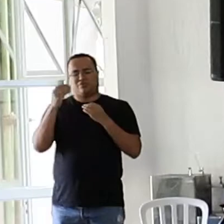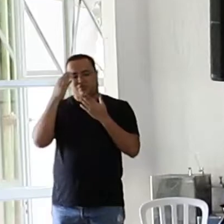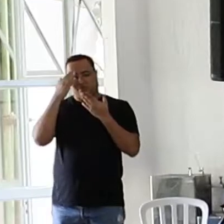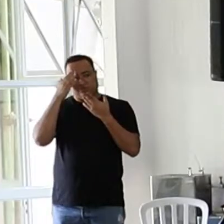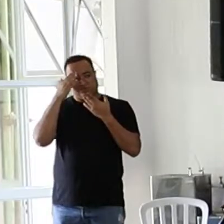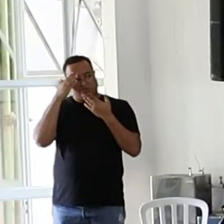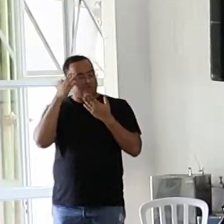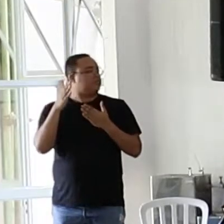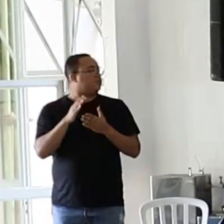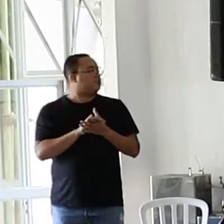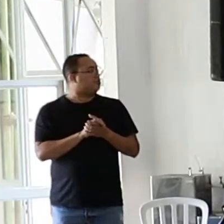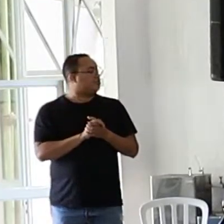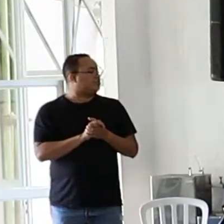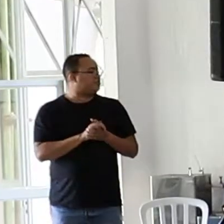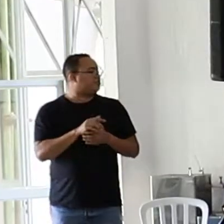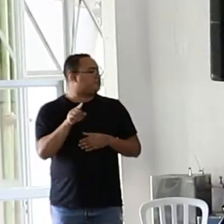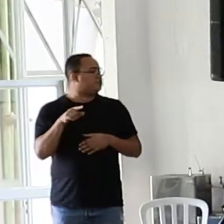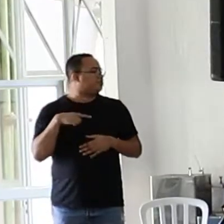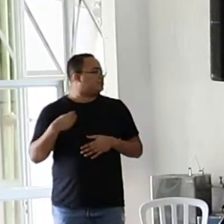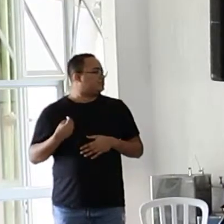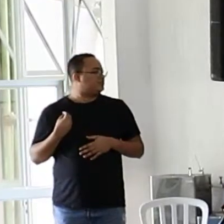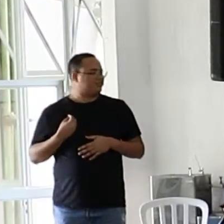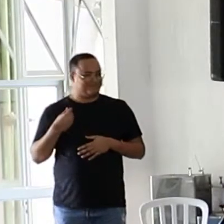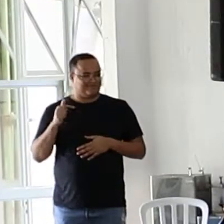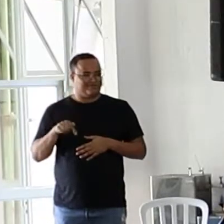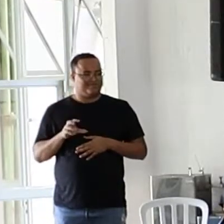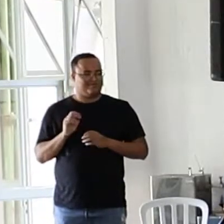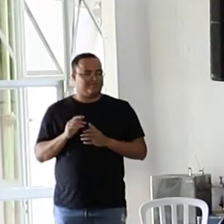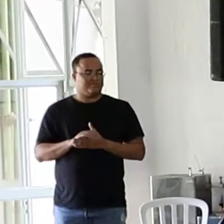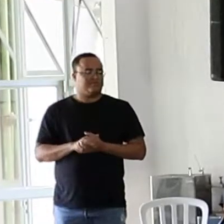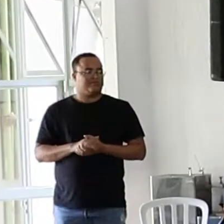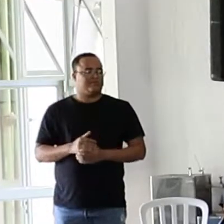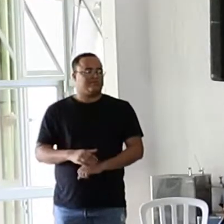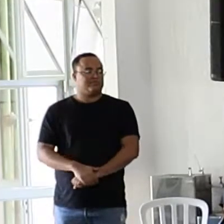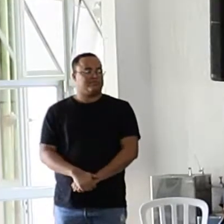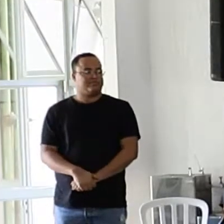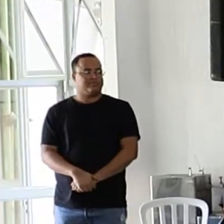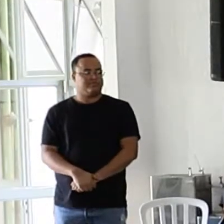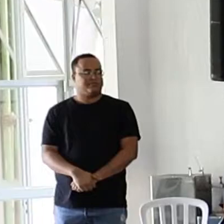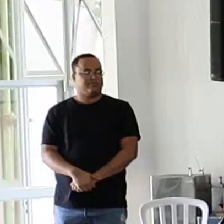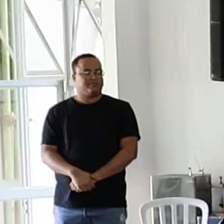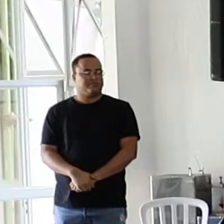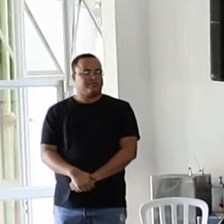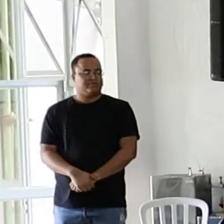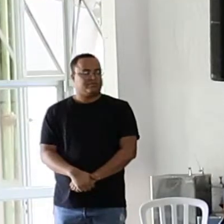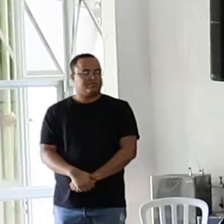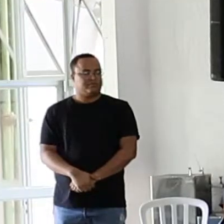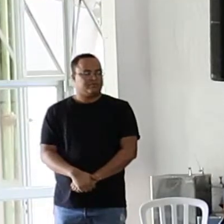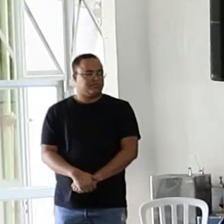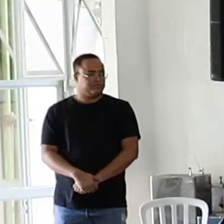pela pela presença de vocês E aí